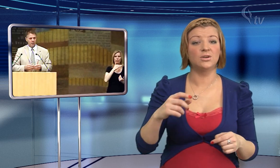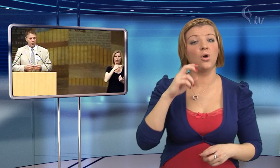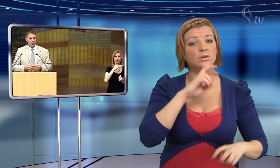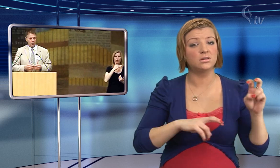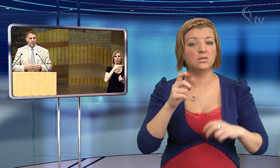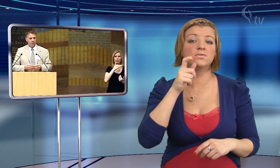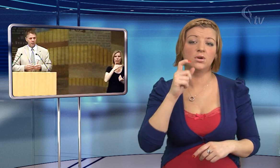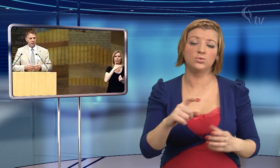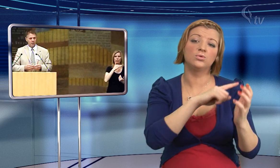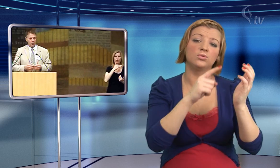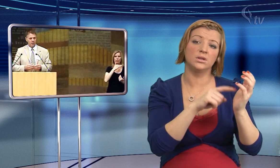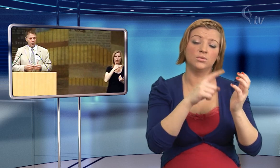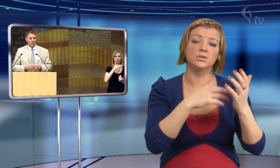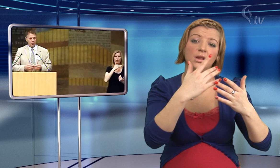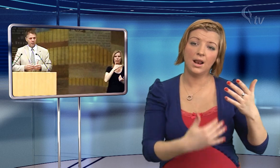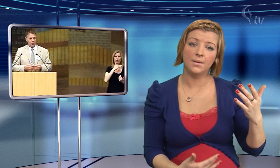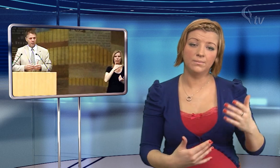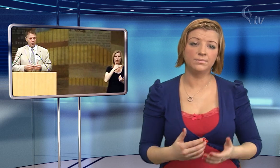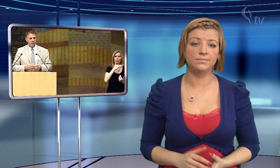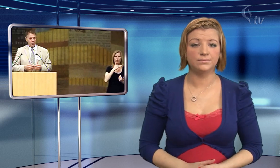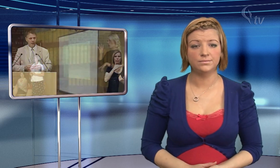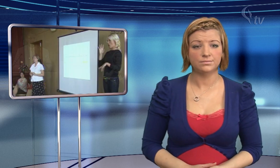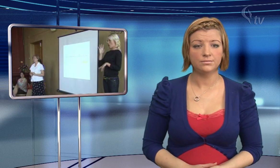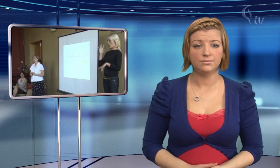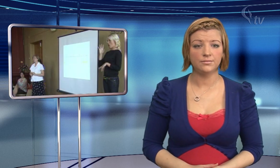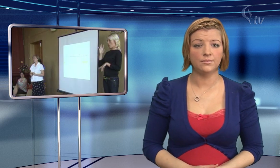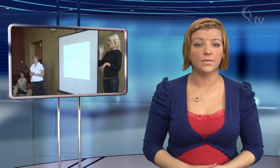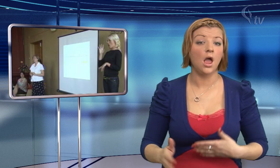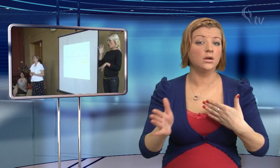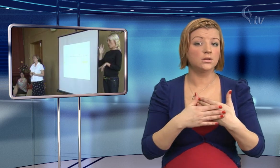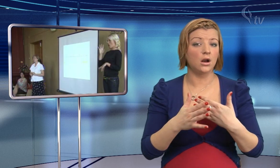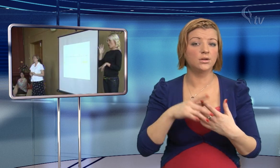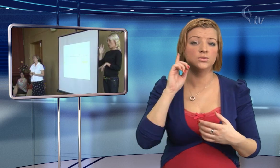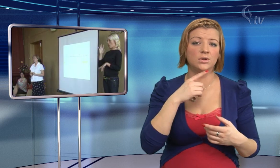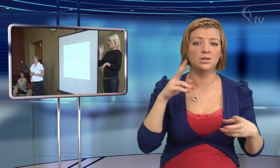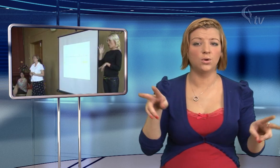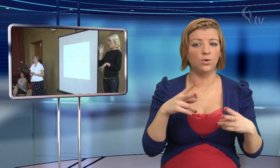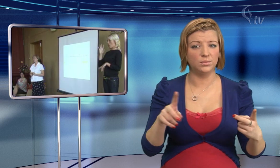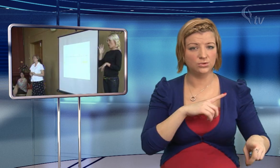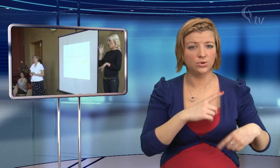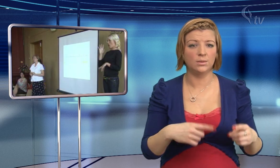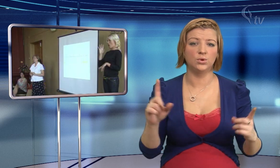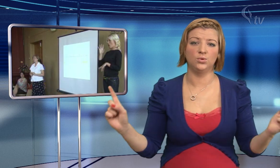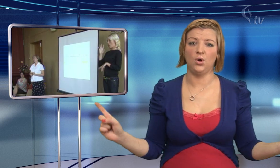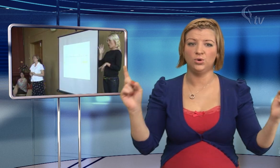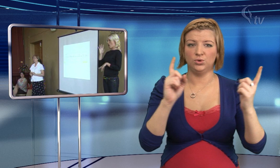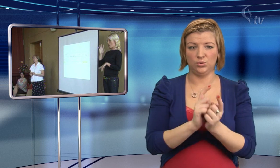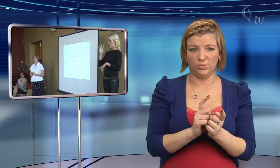veel otsitakse vastuseid. Tallinnas kurtide klubis toimunud kohtumisel